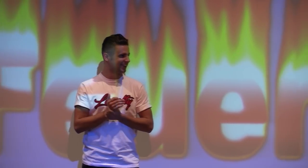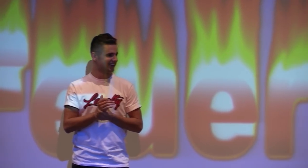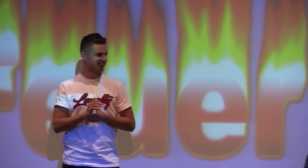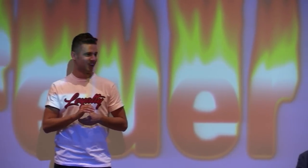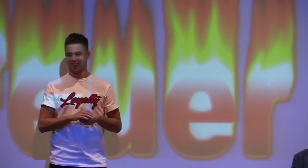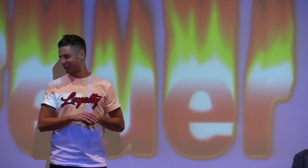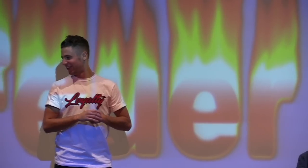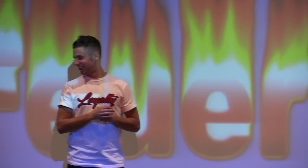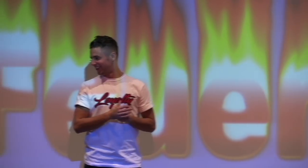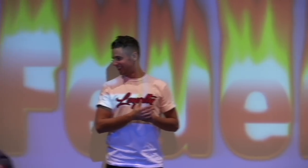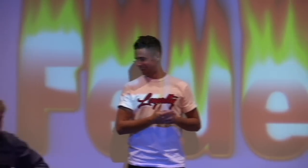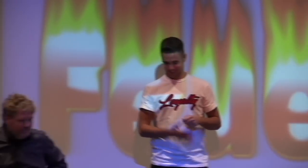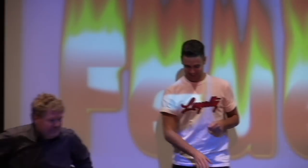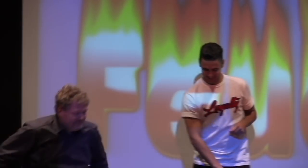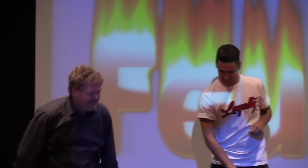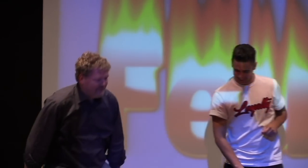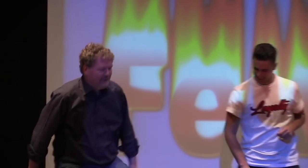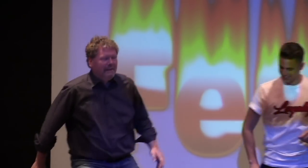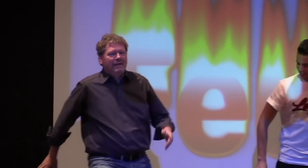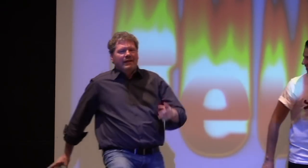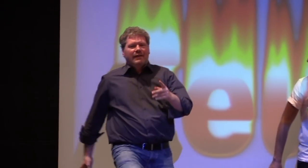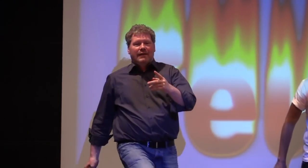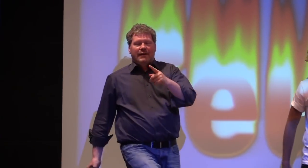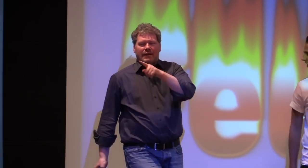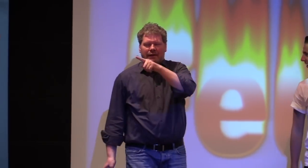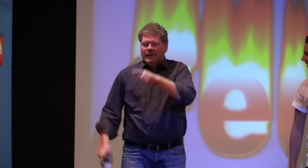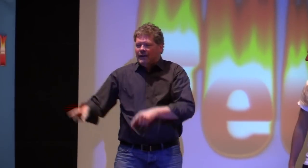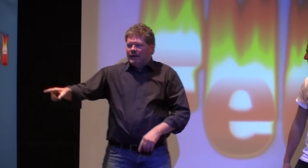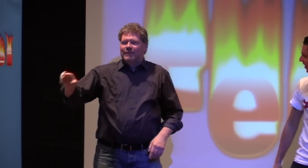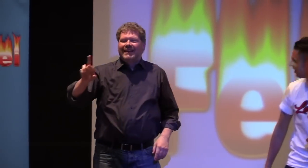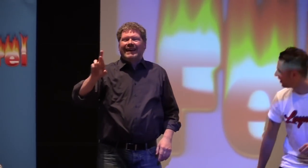Ja, das ist eine gute, ja, gute Frage, weiß ich nicht.